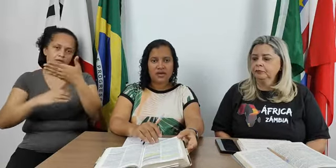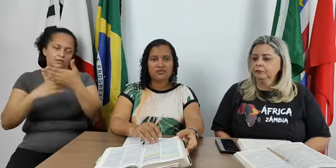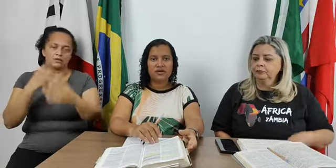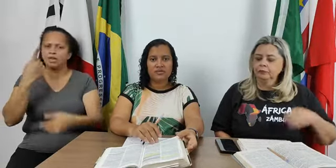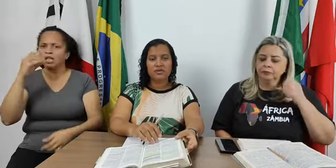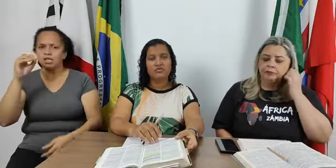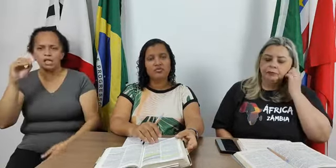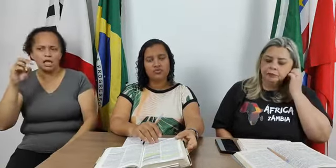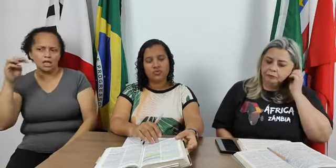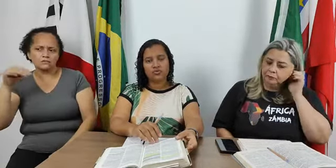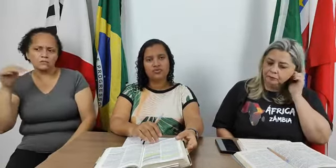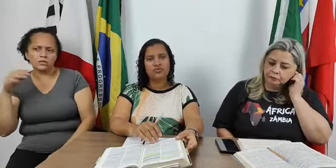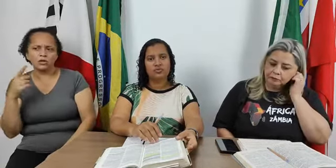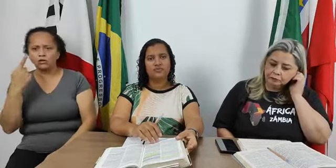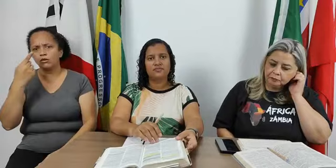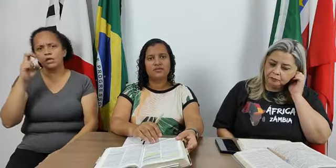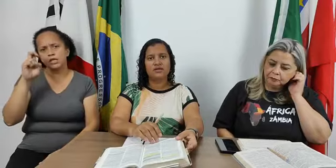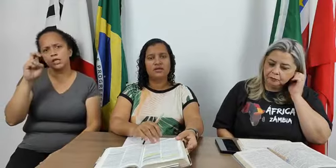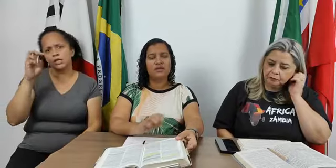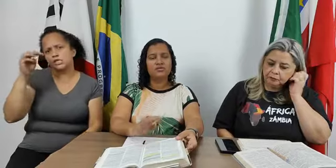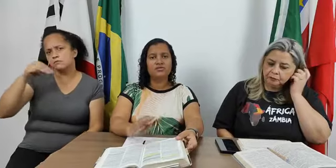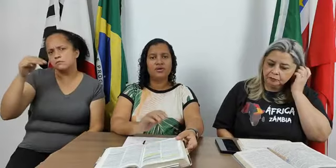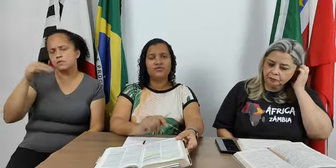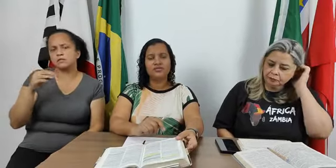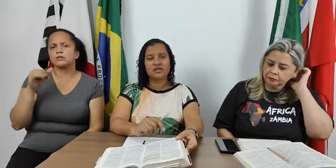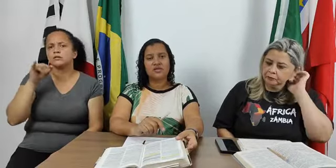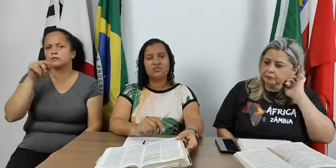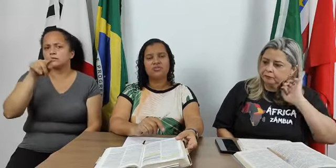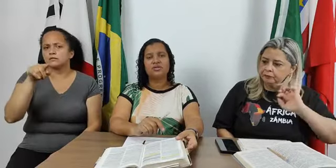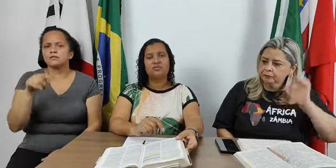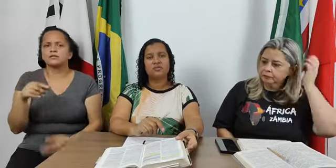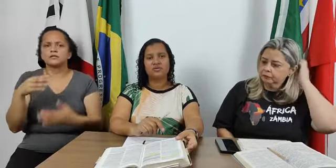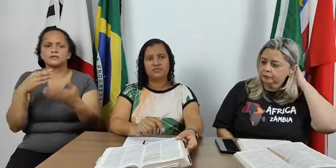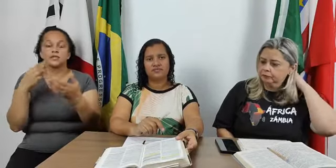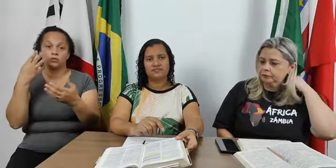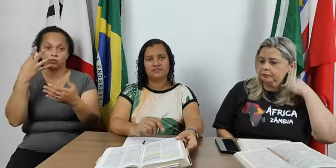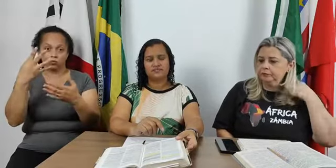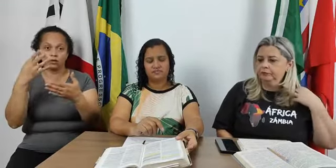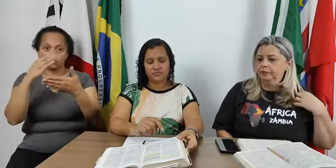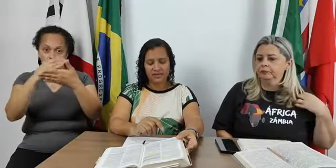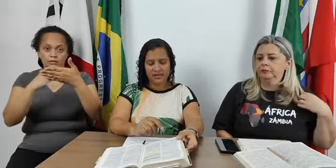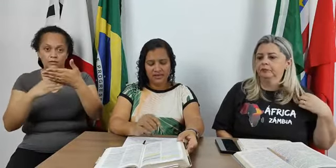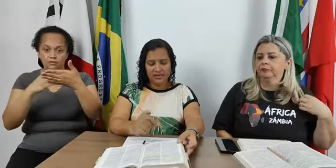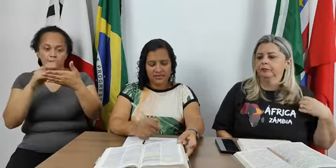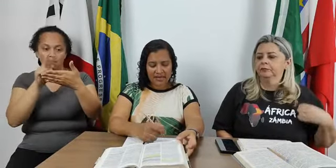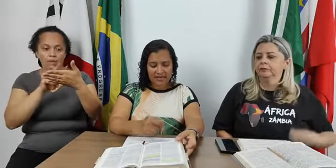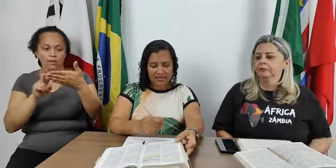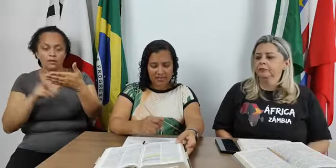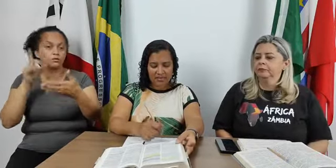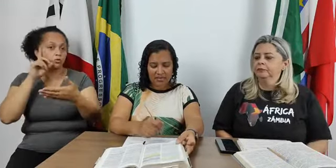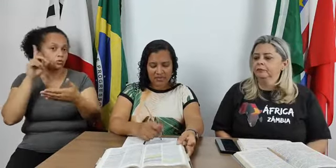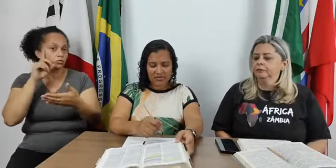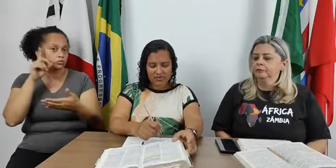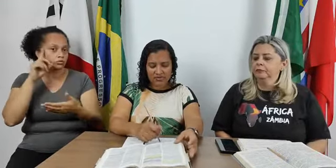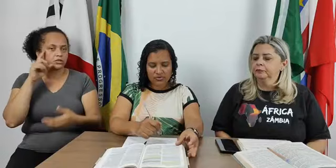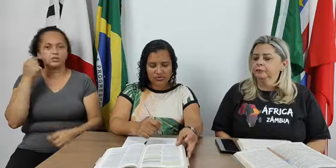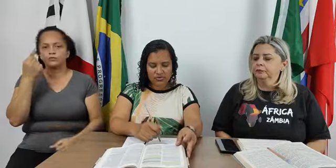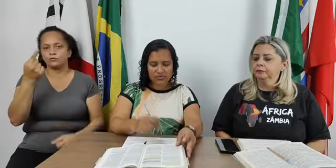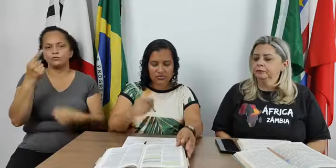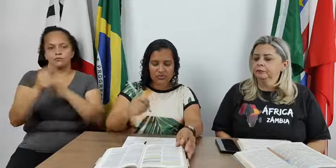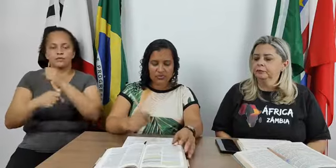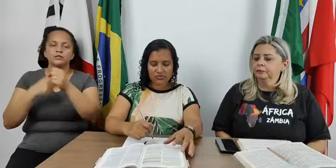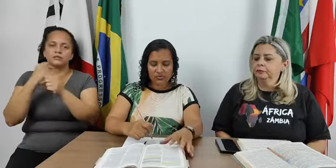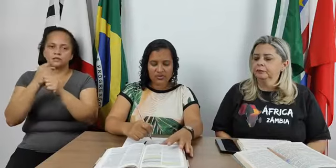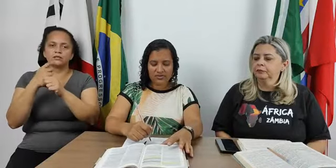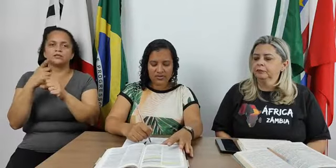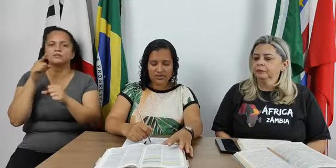pegar 4 capítulos todo dia, em um ano você lê a Bíblia toda. E essa é a primeira petição de